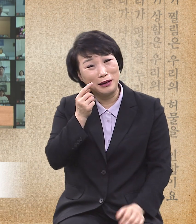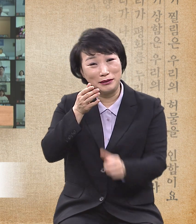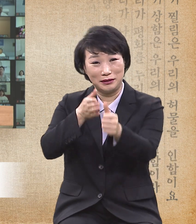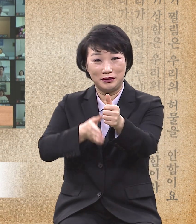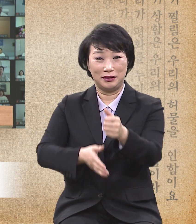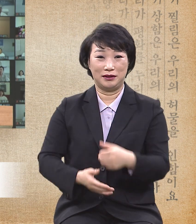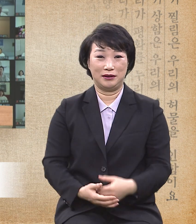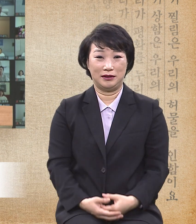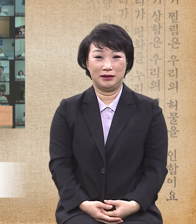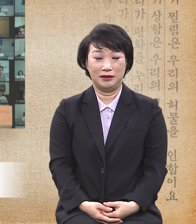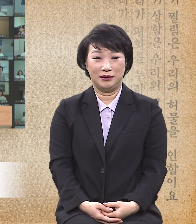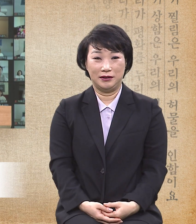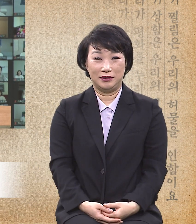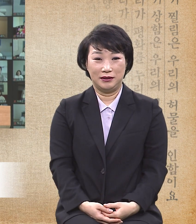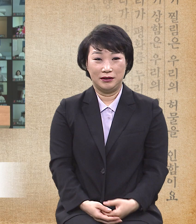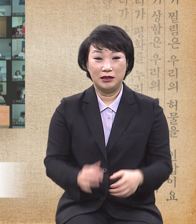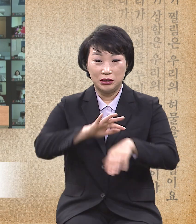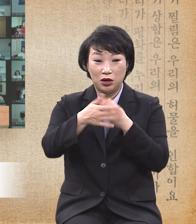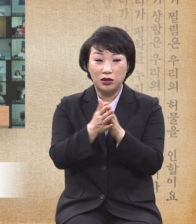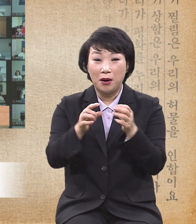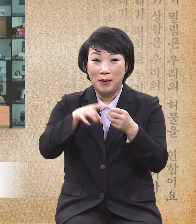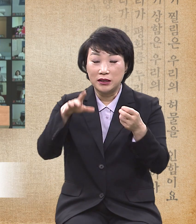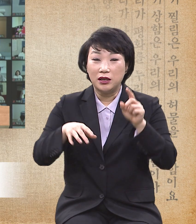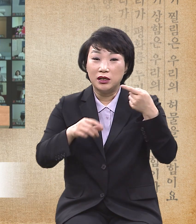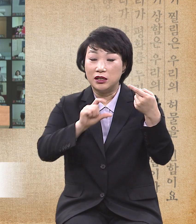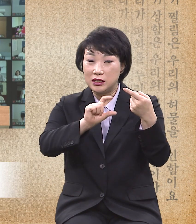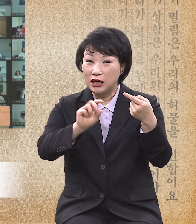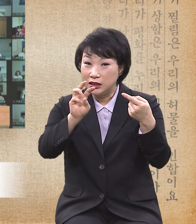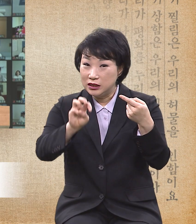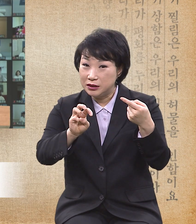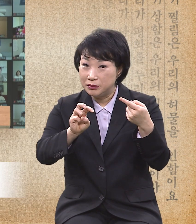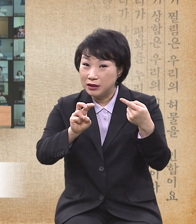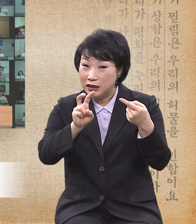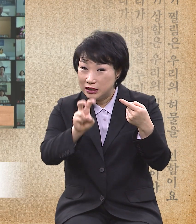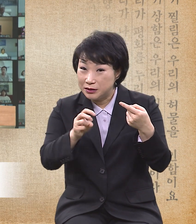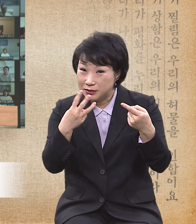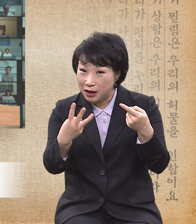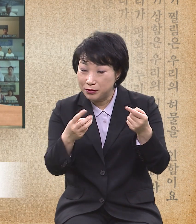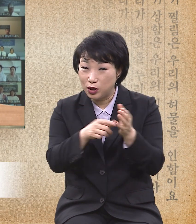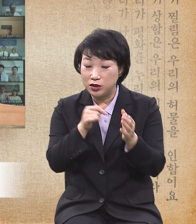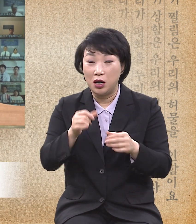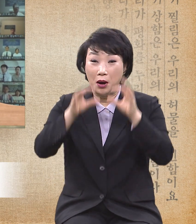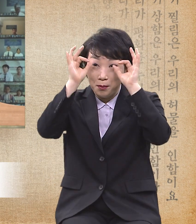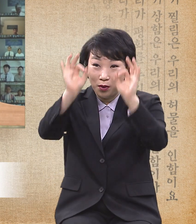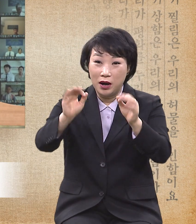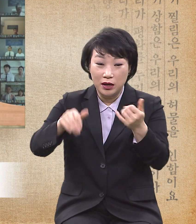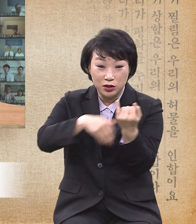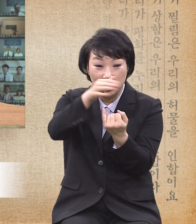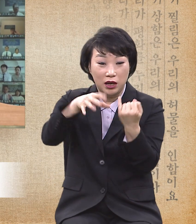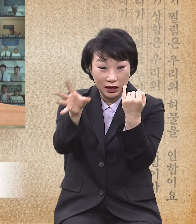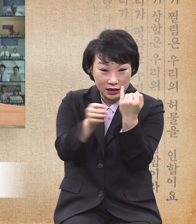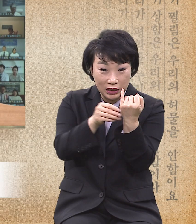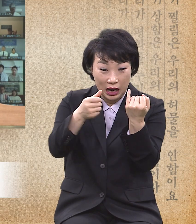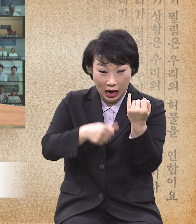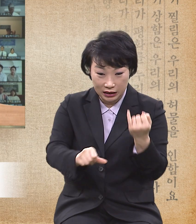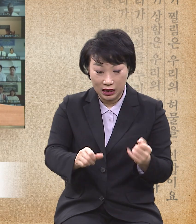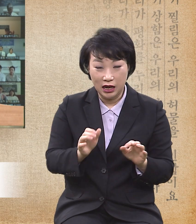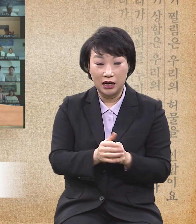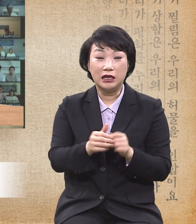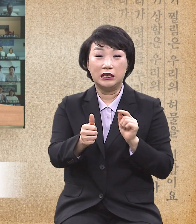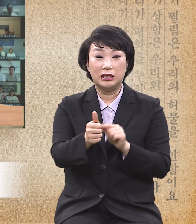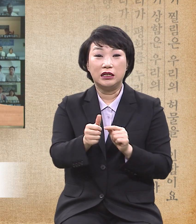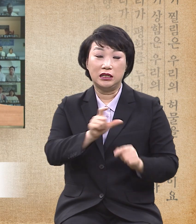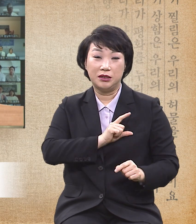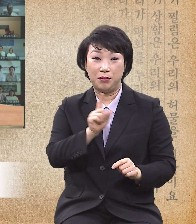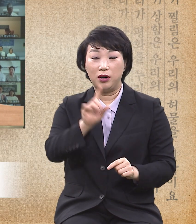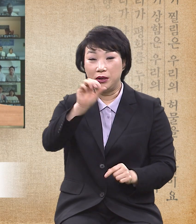응? 마태복음 1장 23절에 보라, 처녀가 잉태하여 아들을 낳을 것이요 그